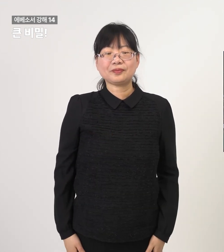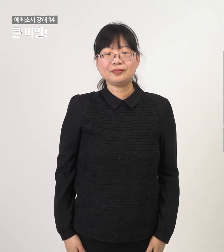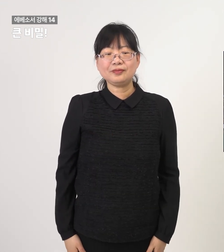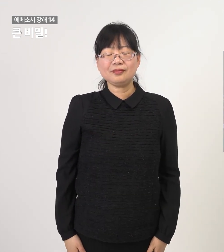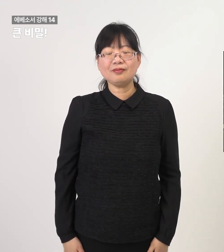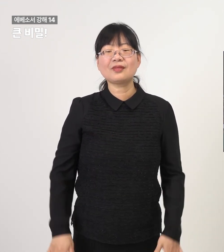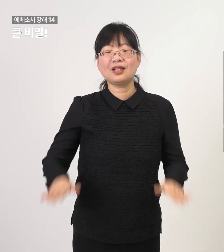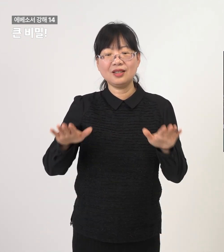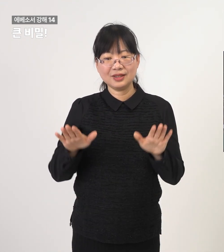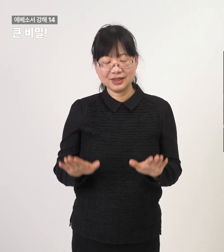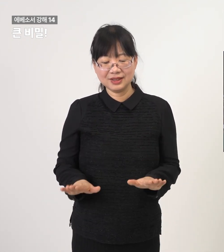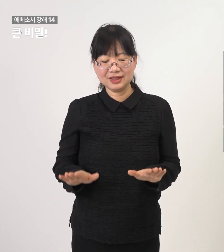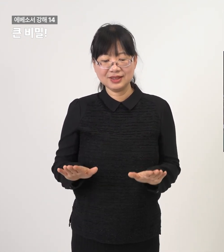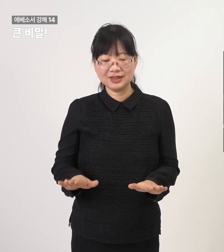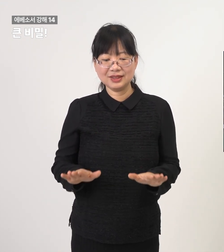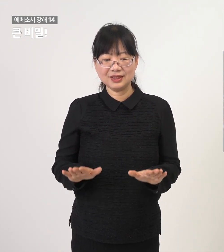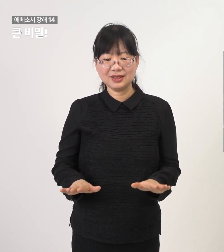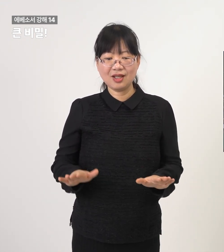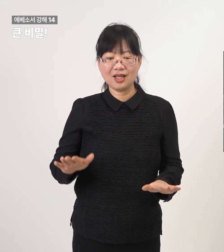이제